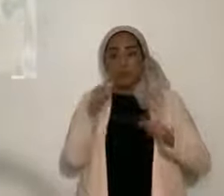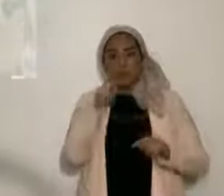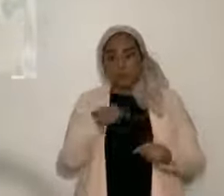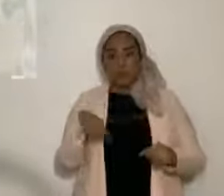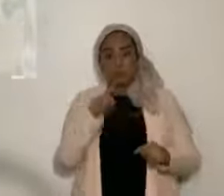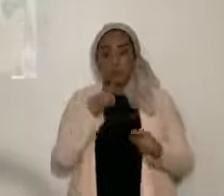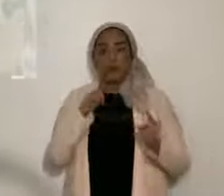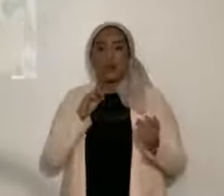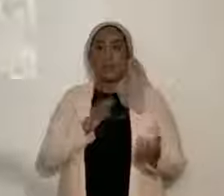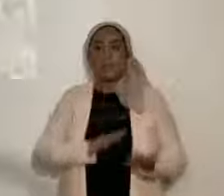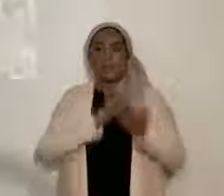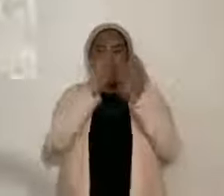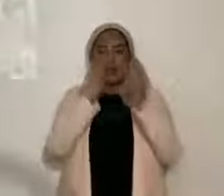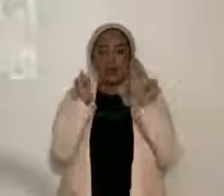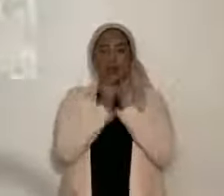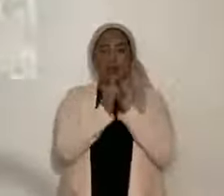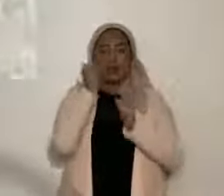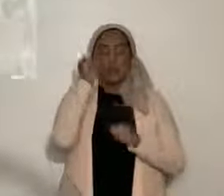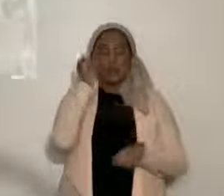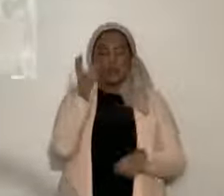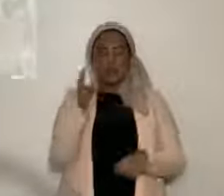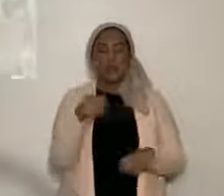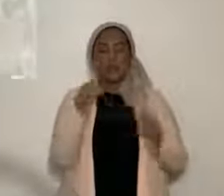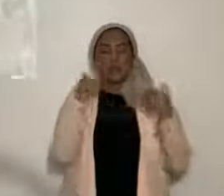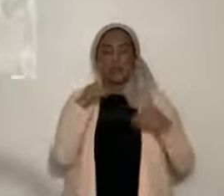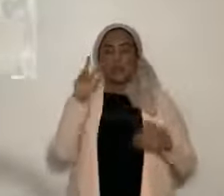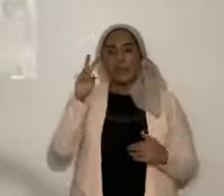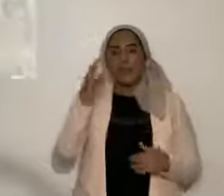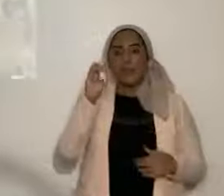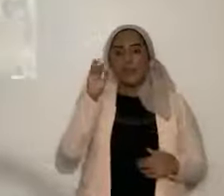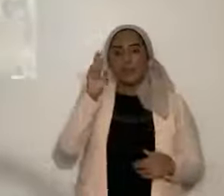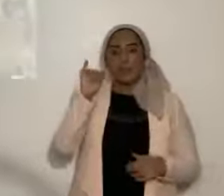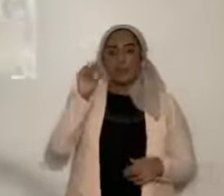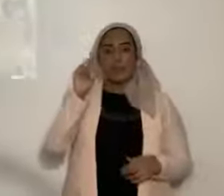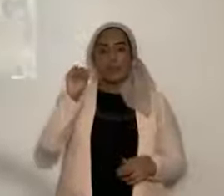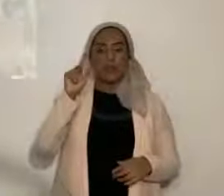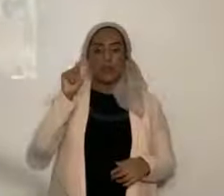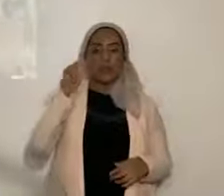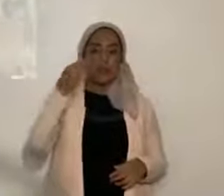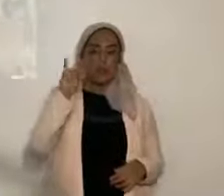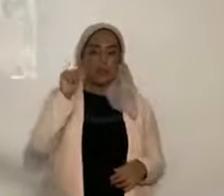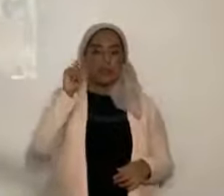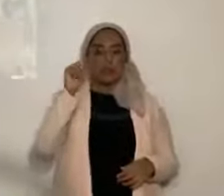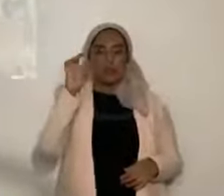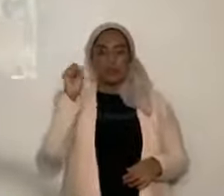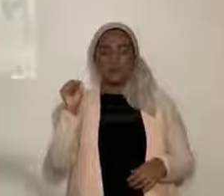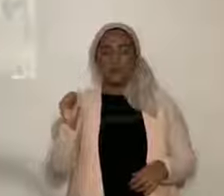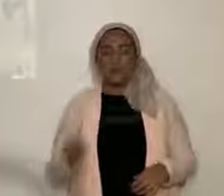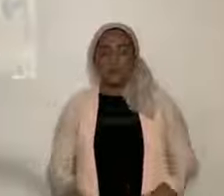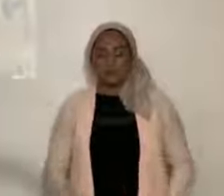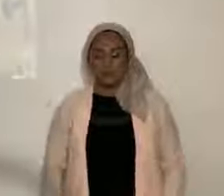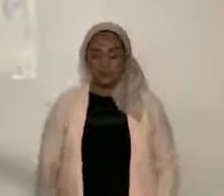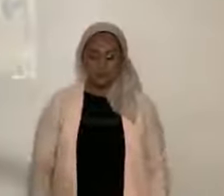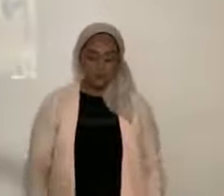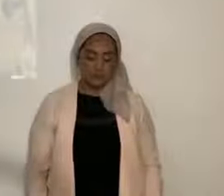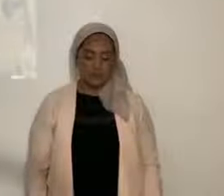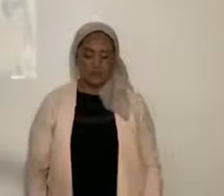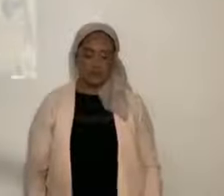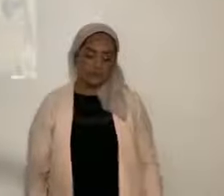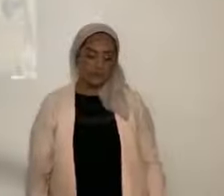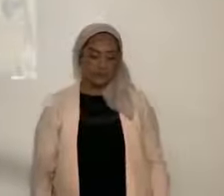están presentes en Yahshua. Vamos a 2 de Corintios. Vamos para allá, amados, aquí. Segunda